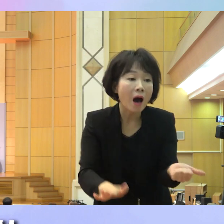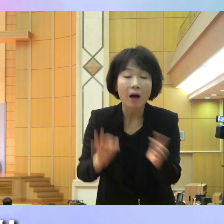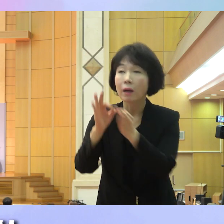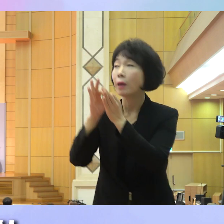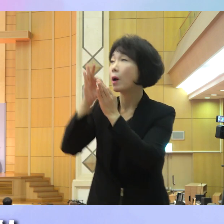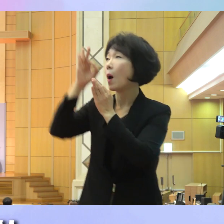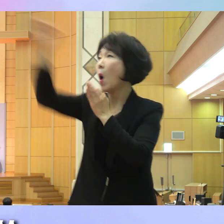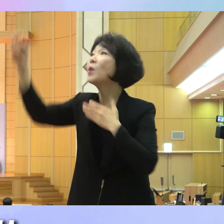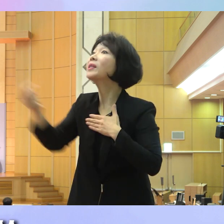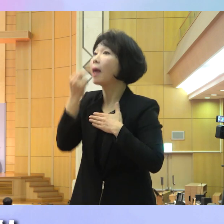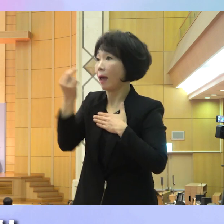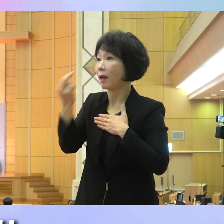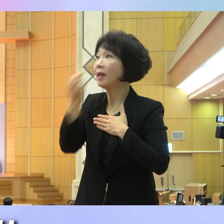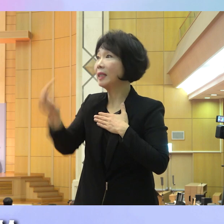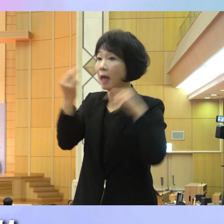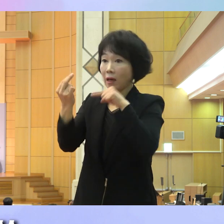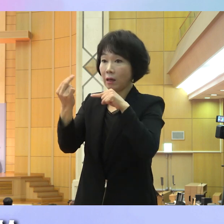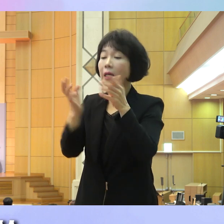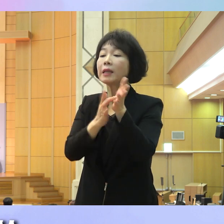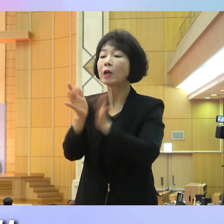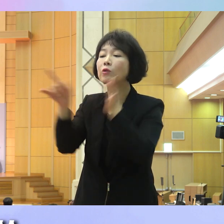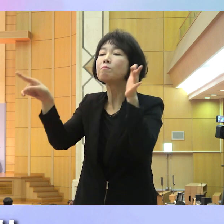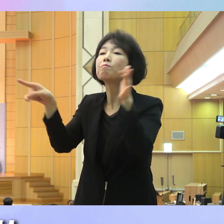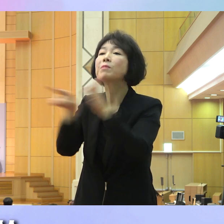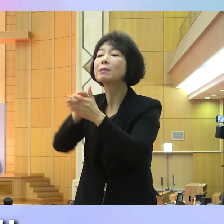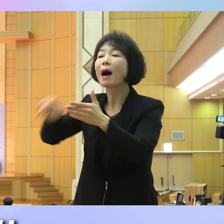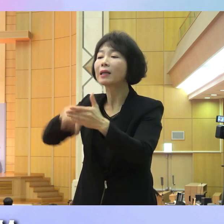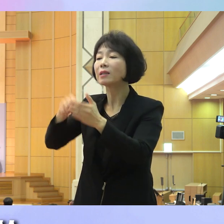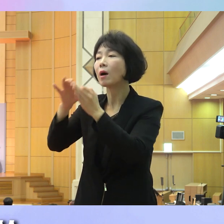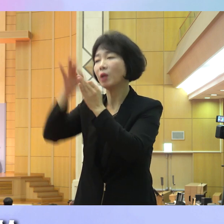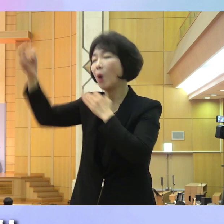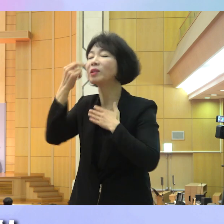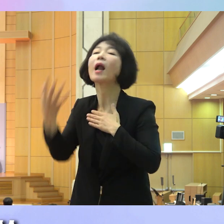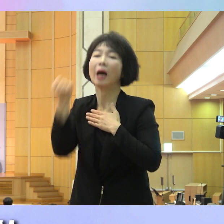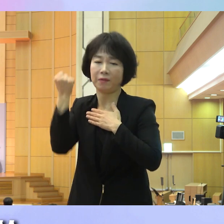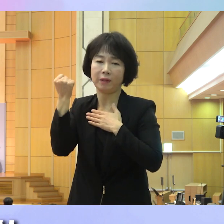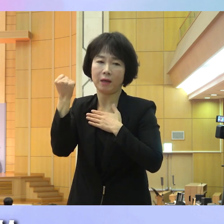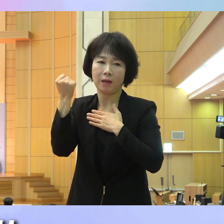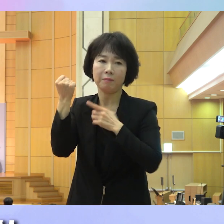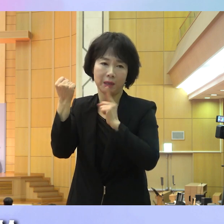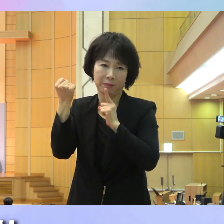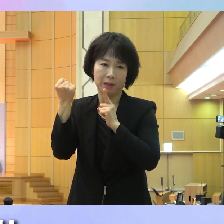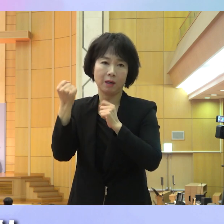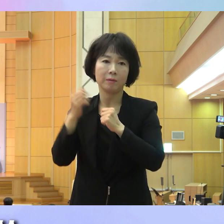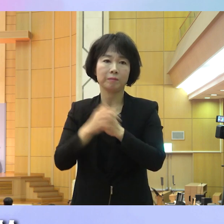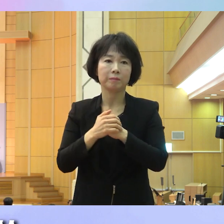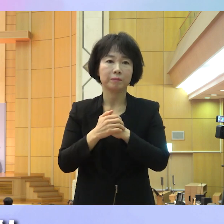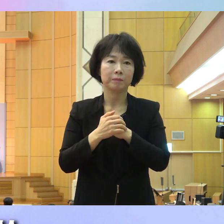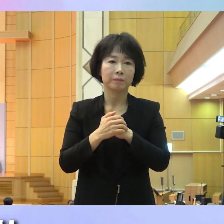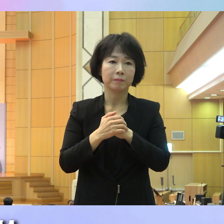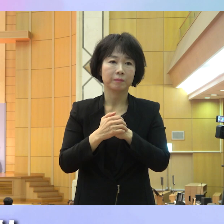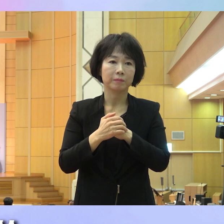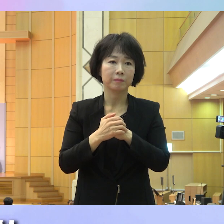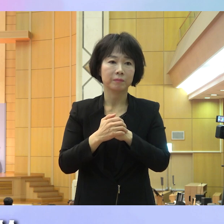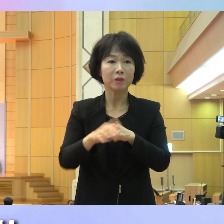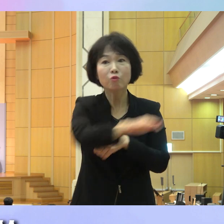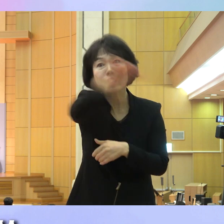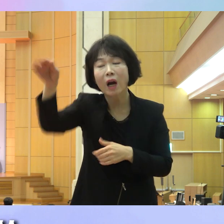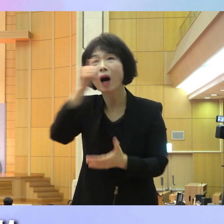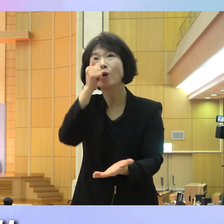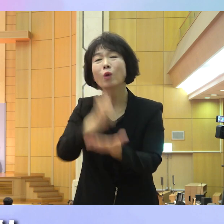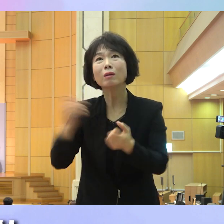예수 그리스도 안에서 영생할 수 있고, 죄의 싹은 사망. 그러니까 죄로